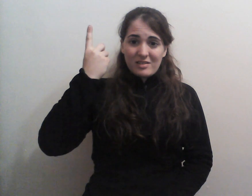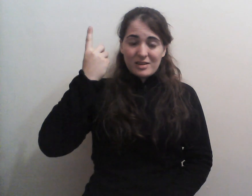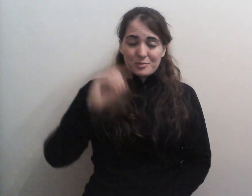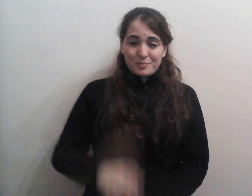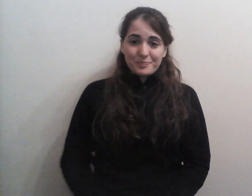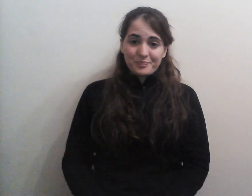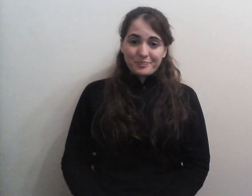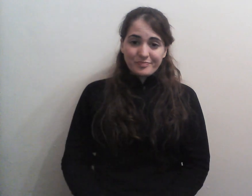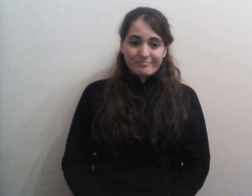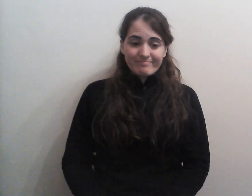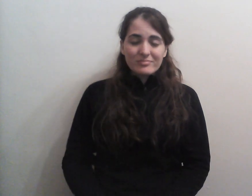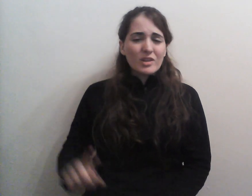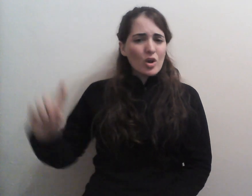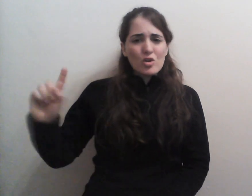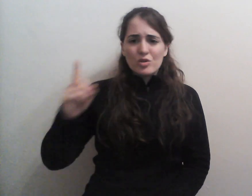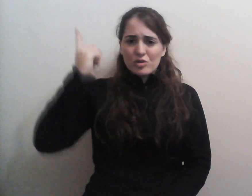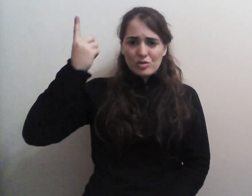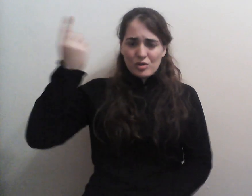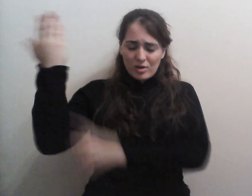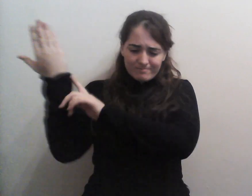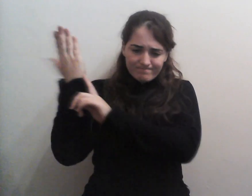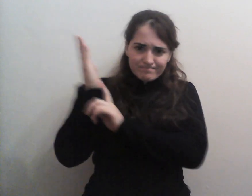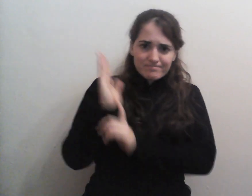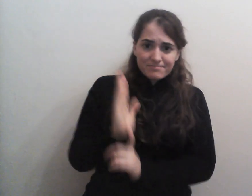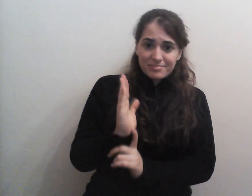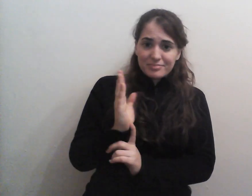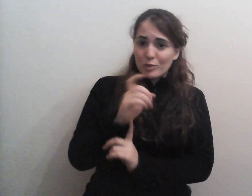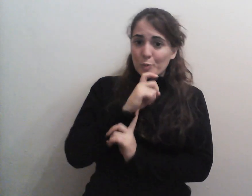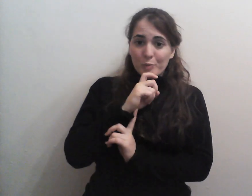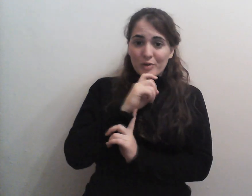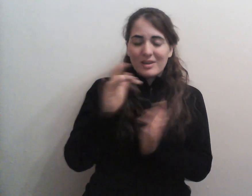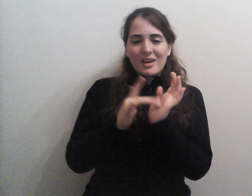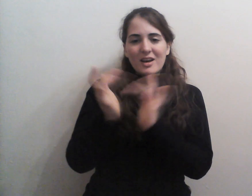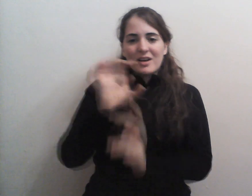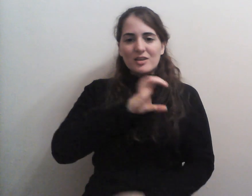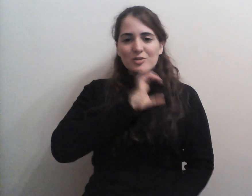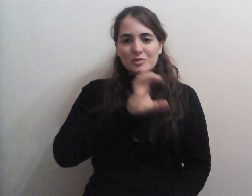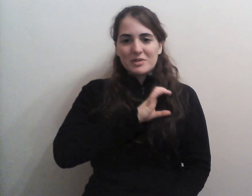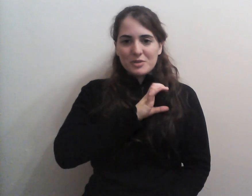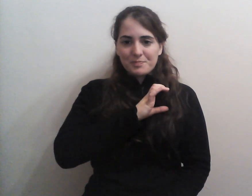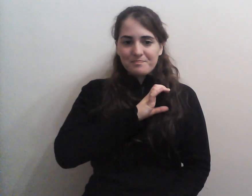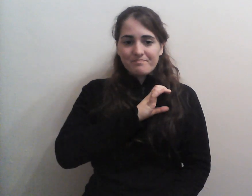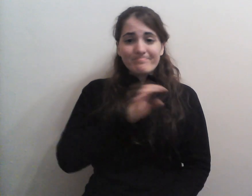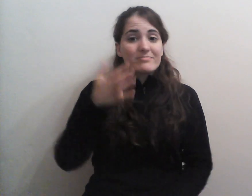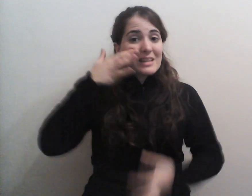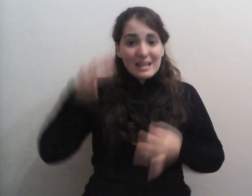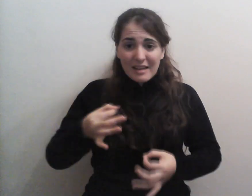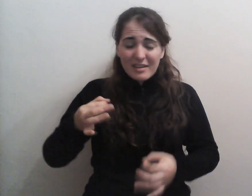Señor. Dios se revela en Jesucristo. La gran verdad entonces, hermanos, que tenemos que resaltar como